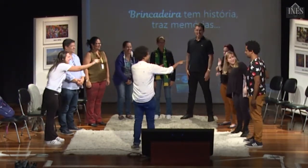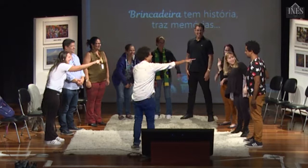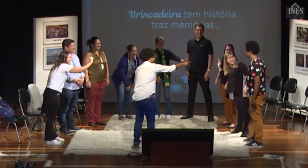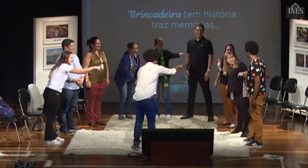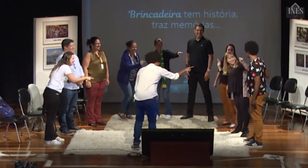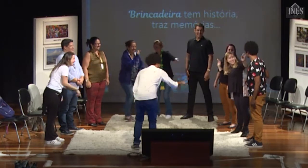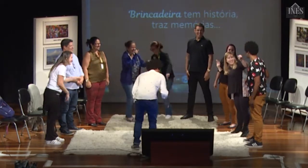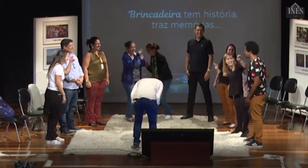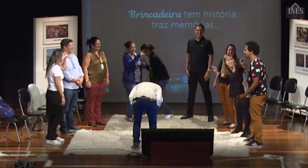Tá atrasada, hein?